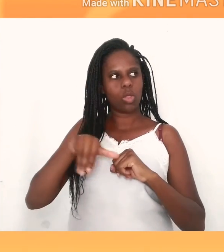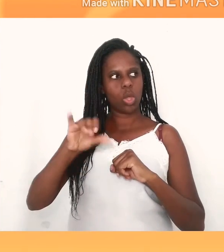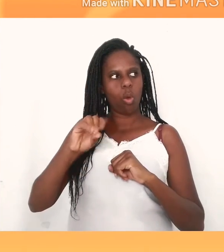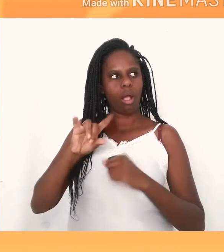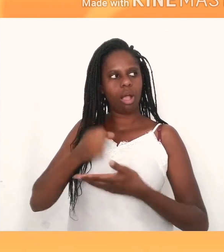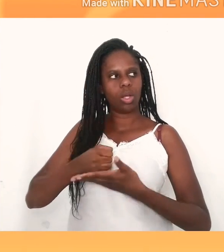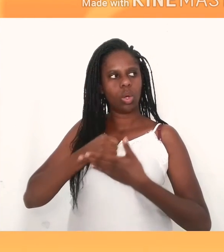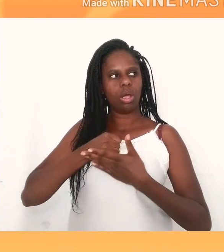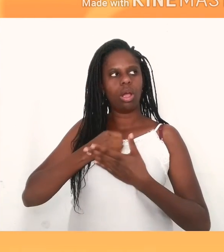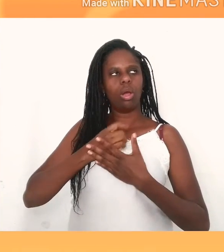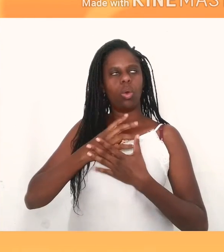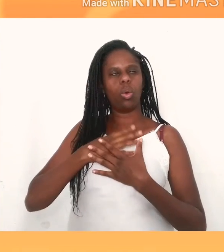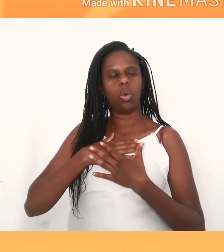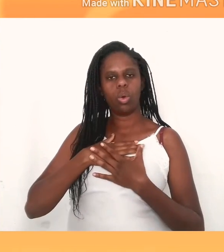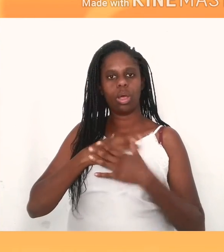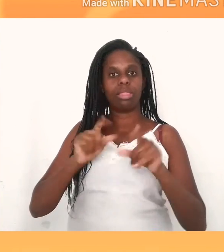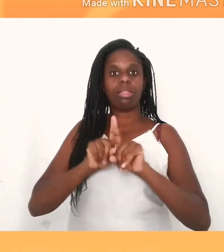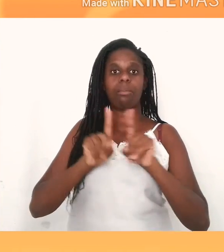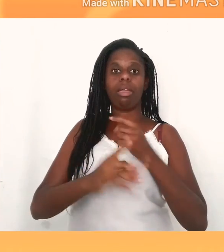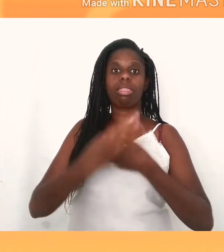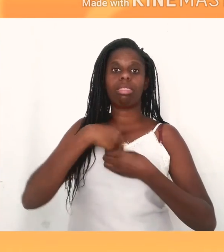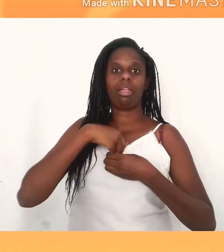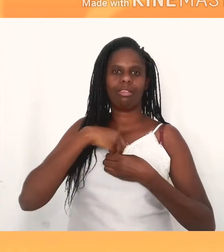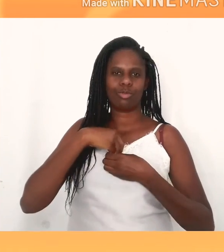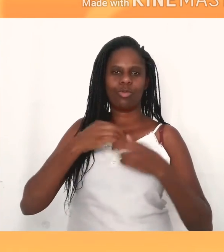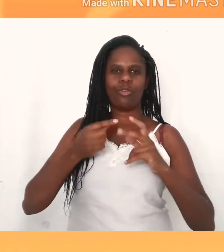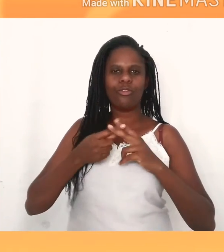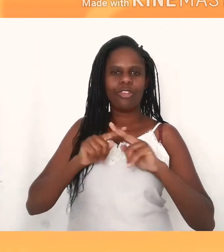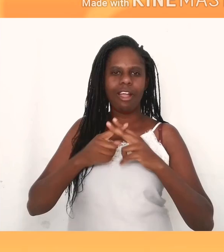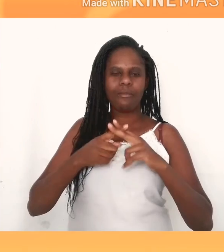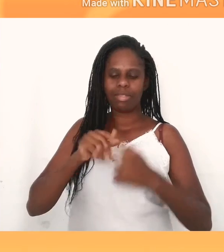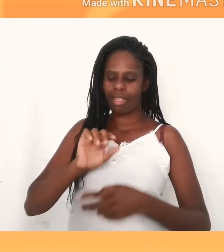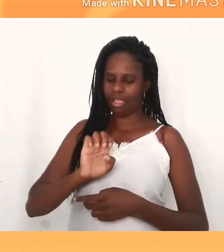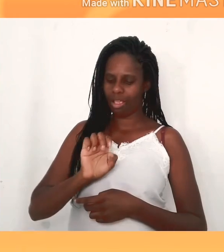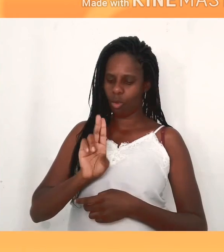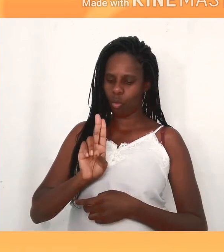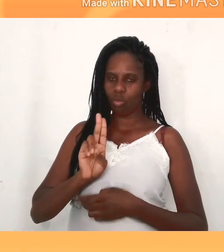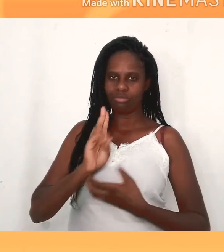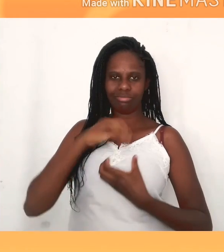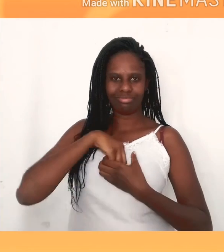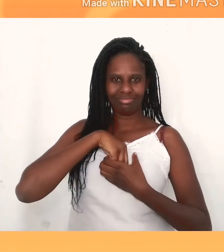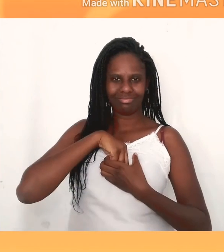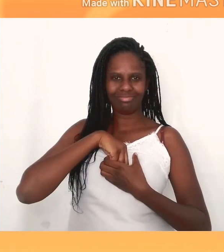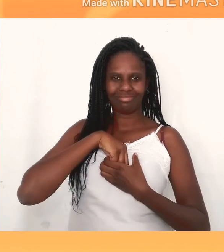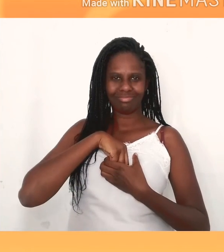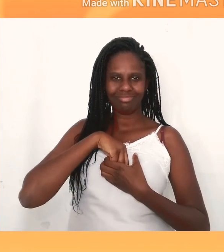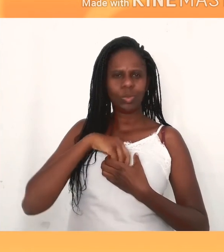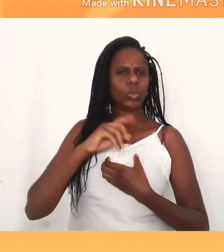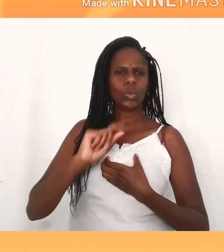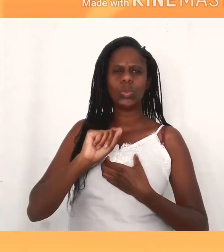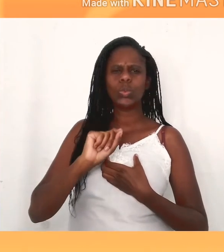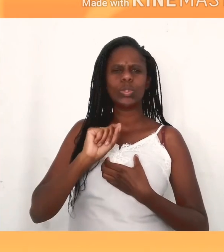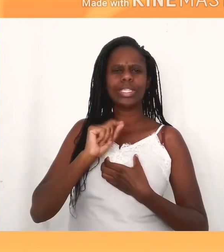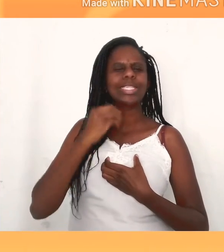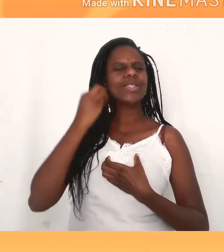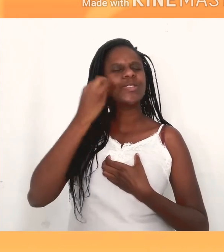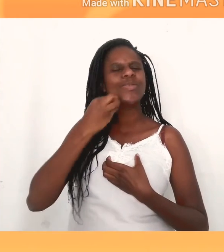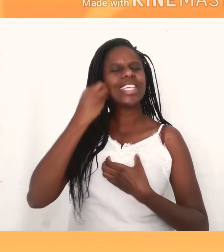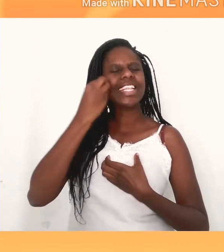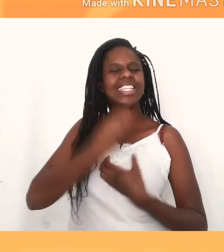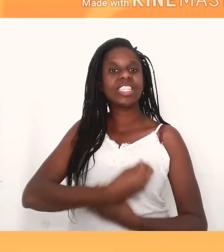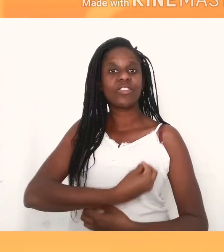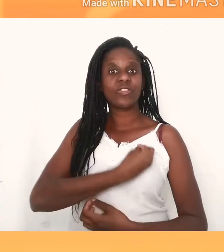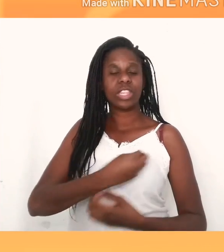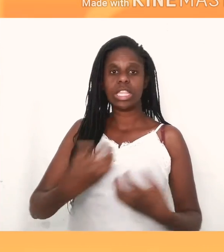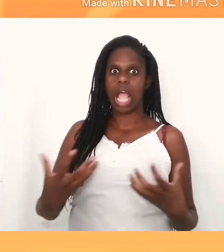quanto ser uma ferramenta desse centro interno, esse eu interior, como a gente diz no yoga, que é um centro para